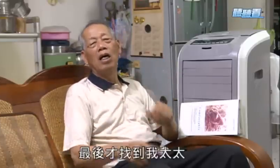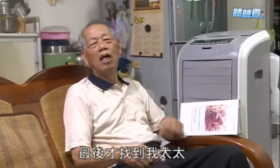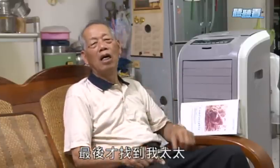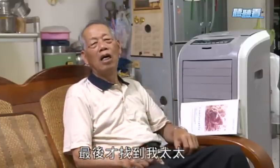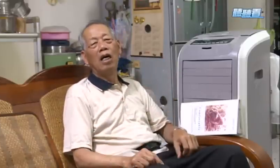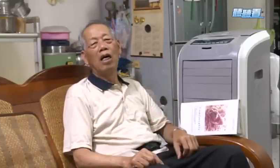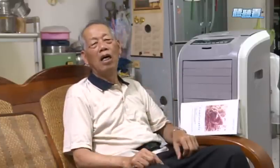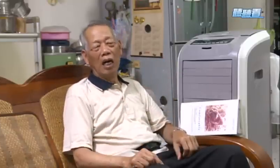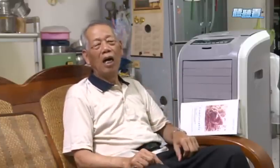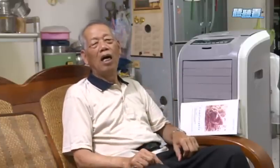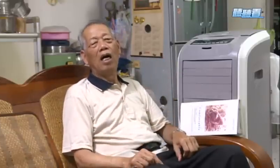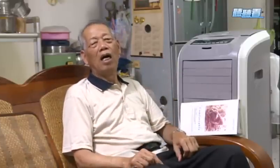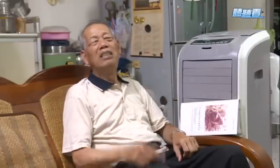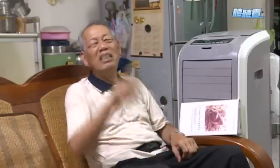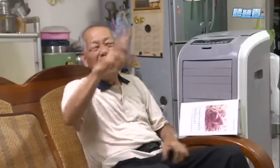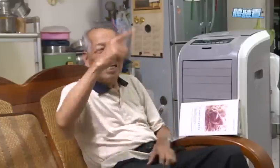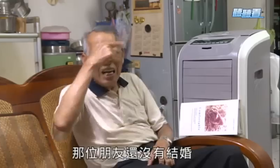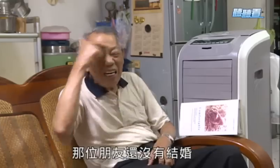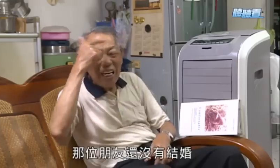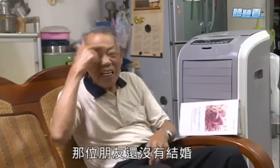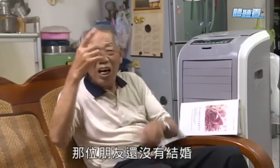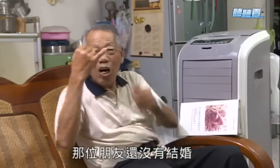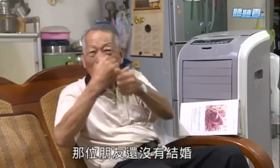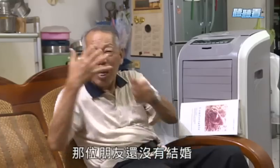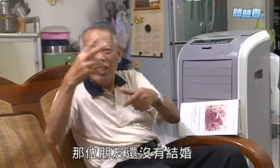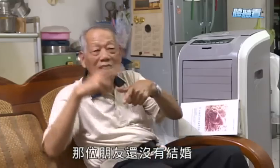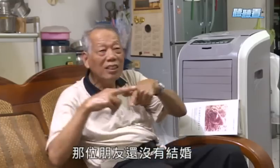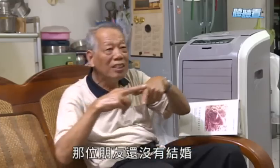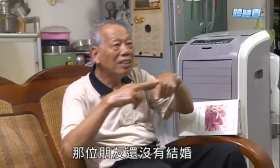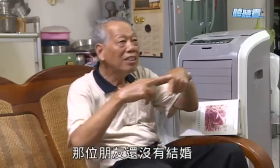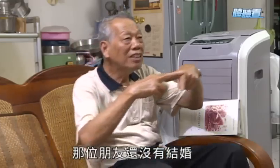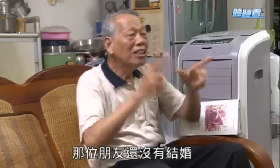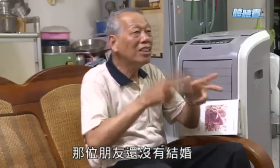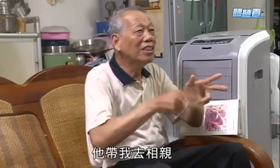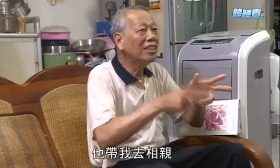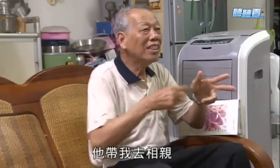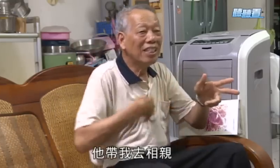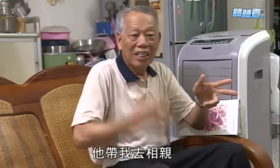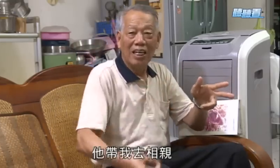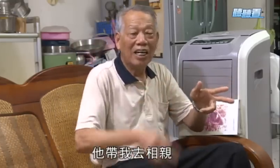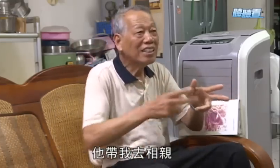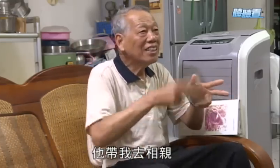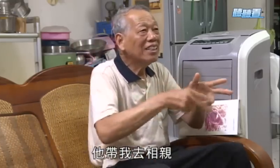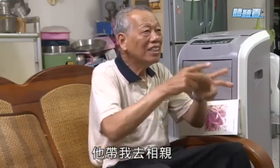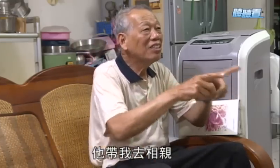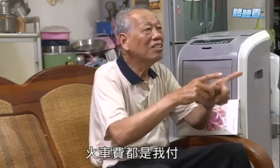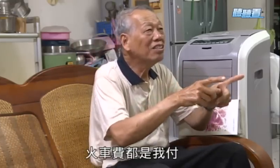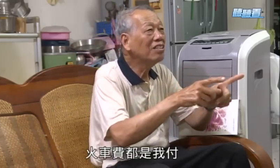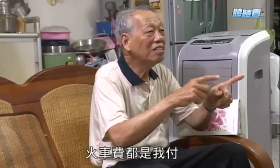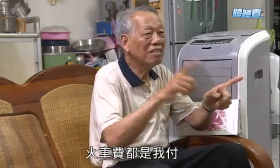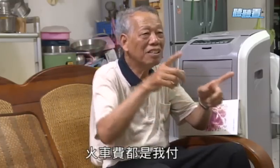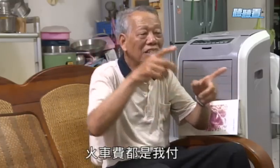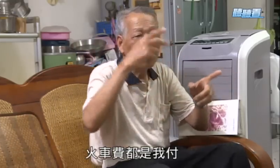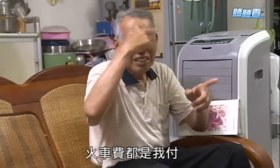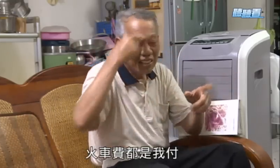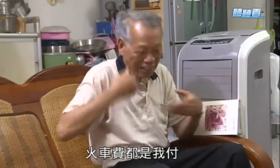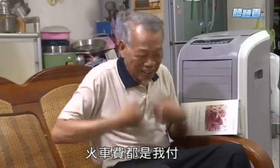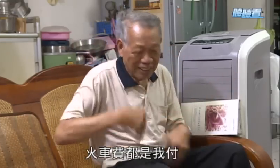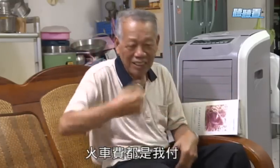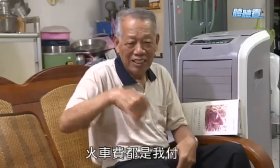太。啊，那位朋友啊还没有结婚，他带我去相亲，火车费都是我付，他